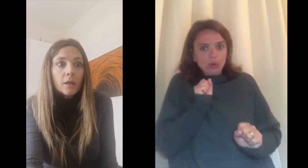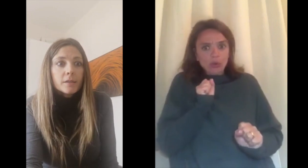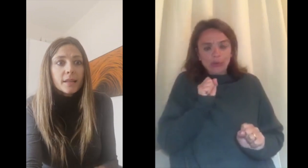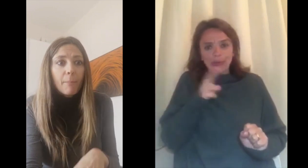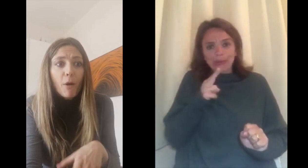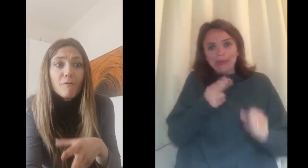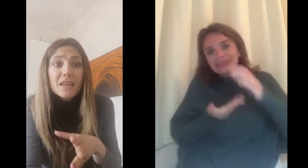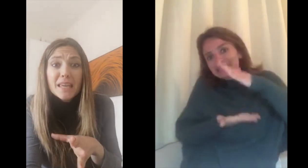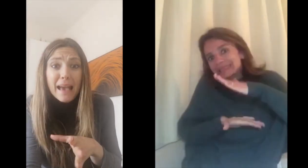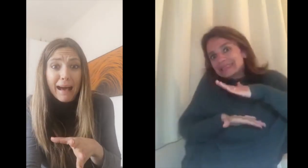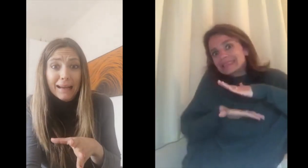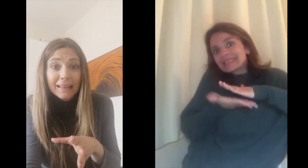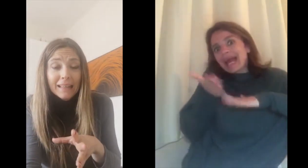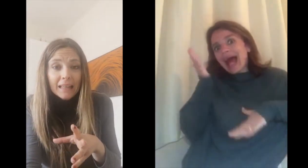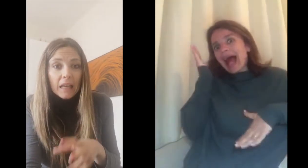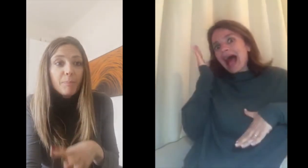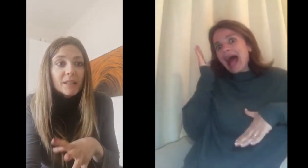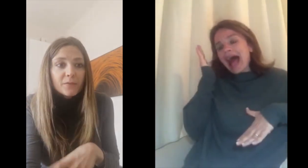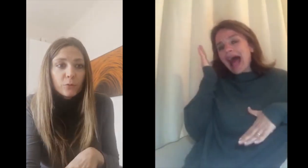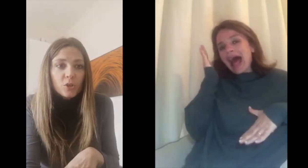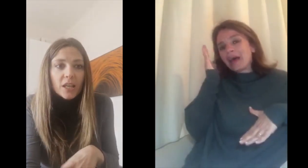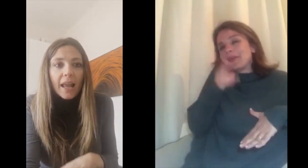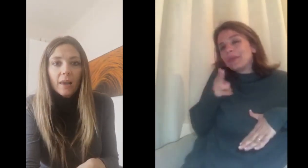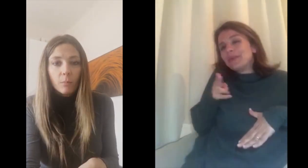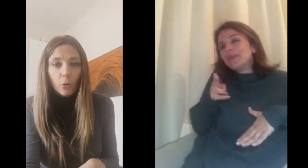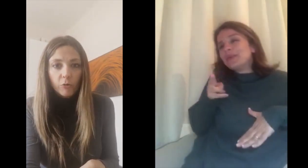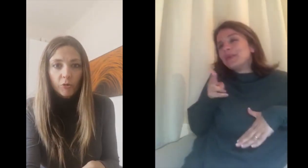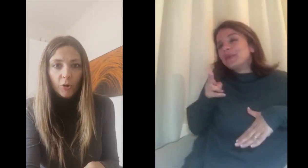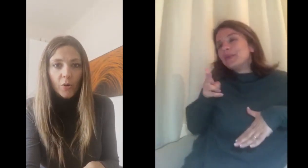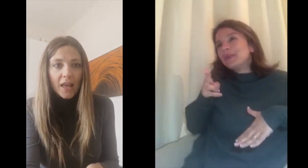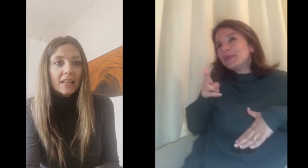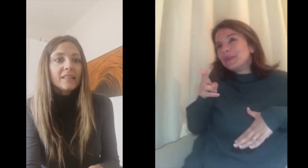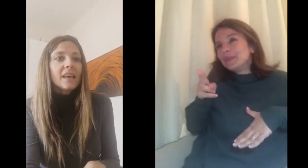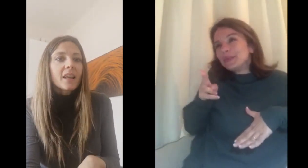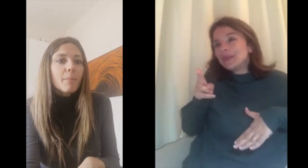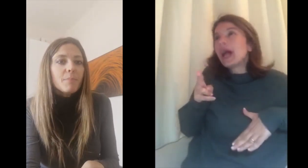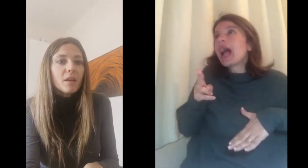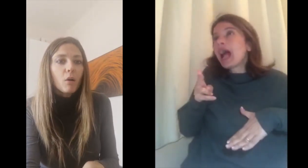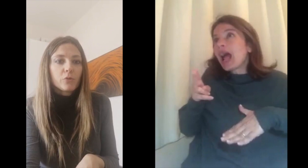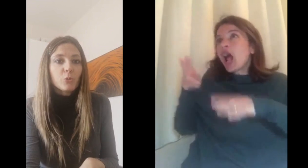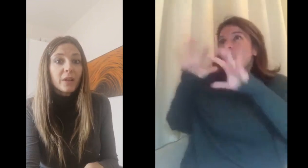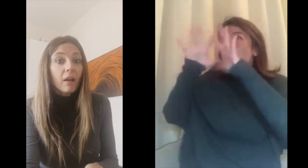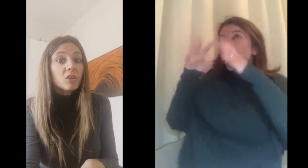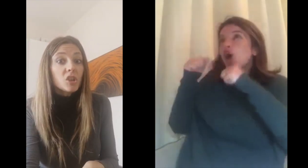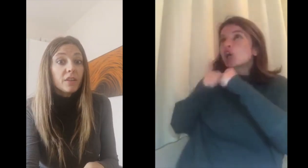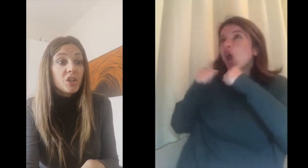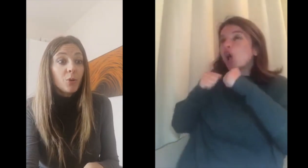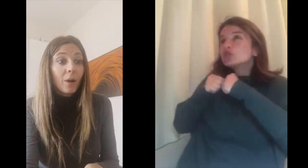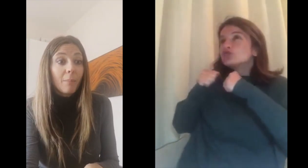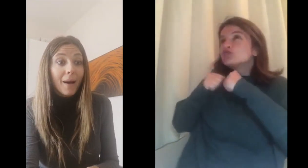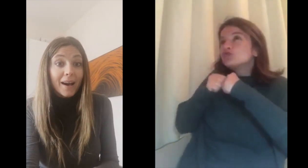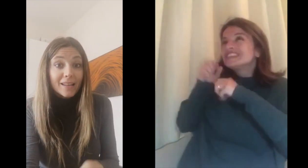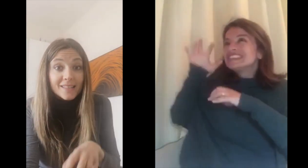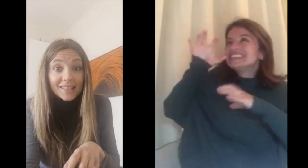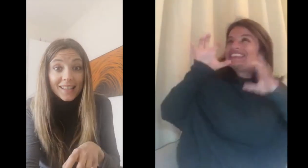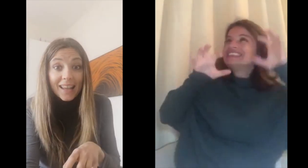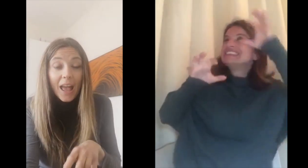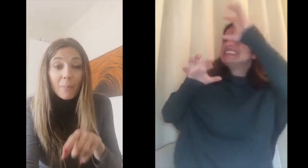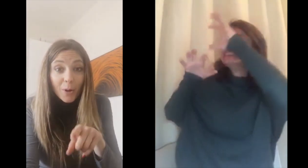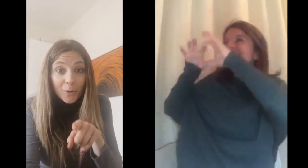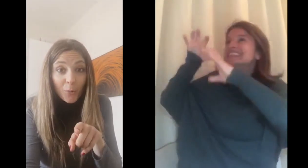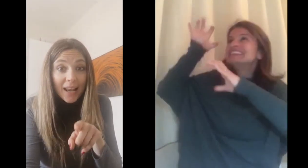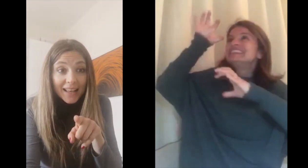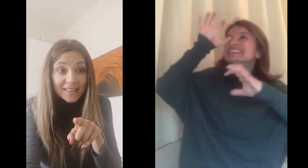Terrorizzata, scappò via e per sfuggire al mostro si arrampicò su una roccia vicino al mare.